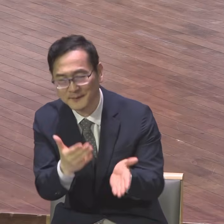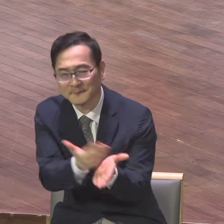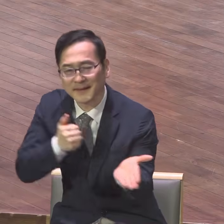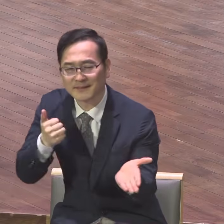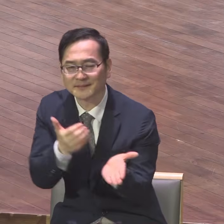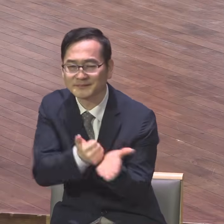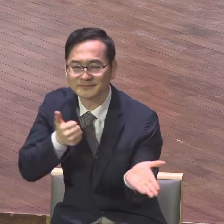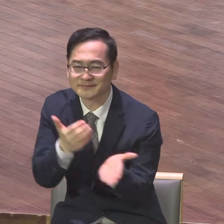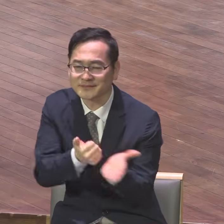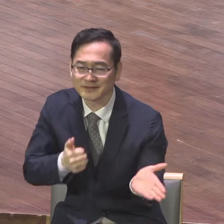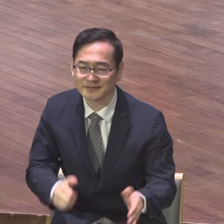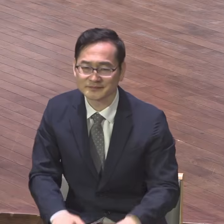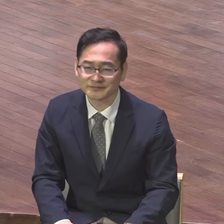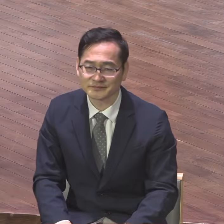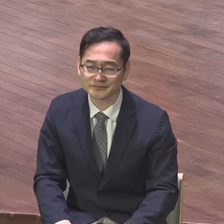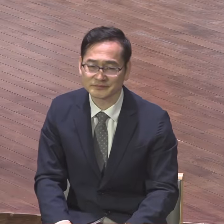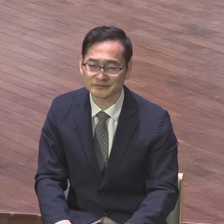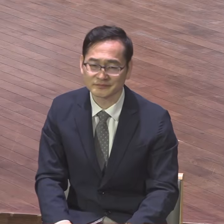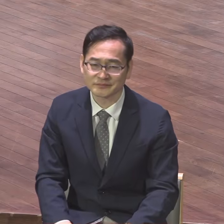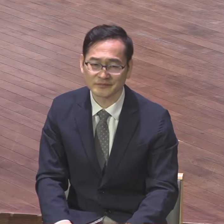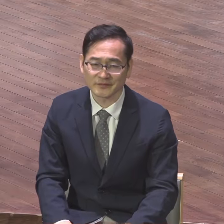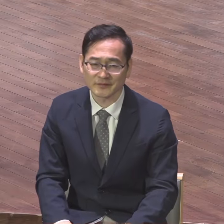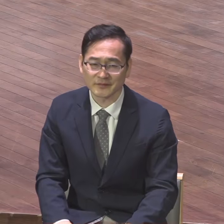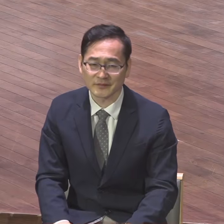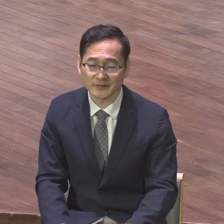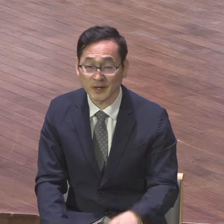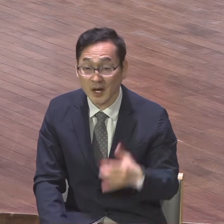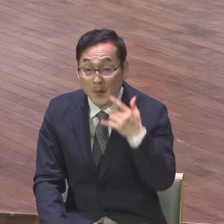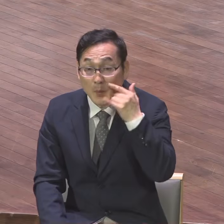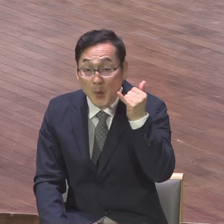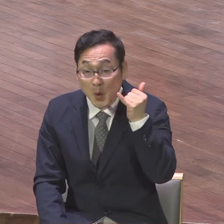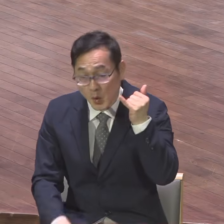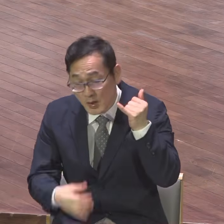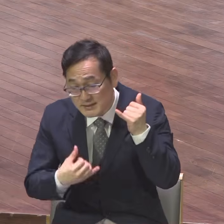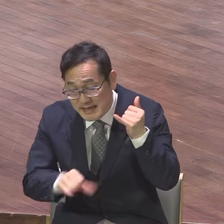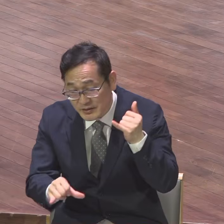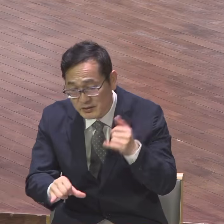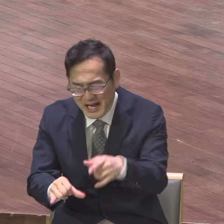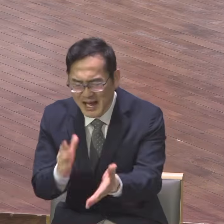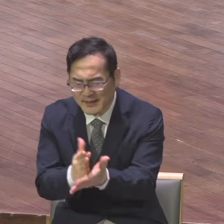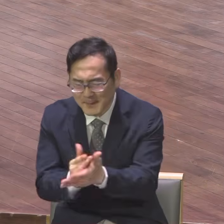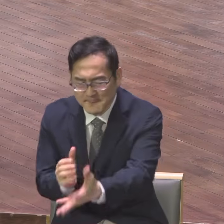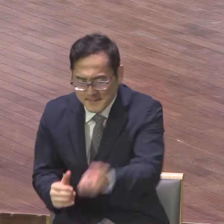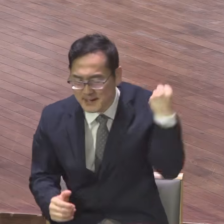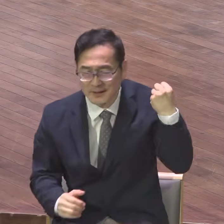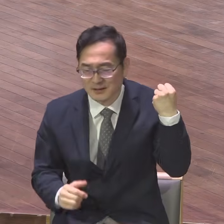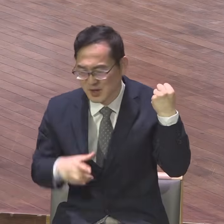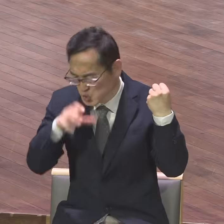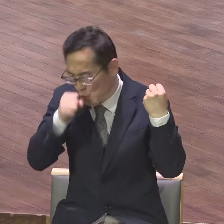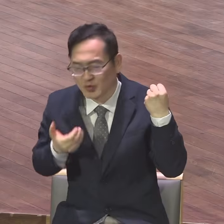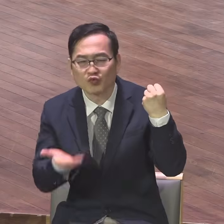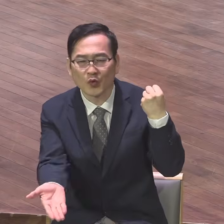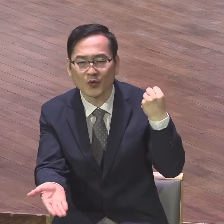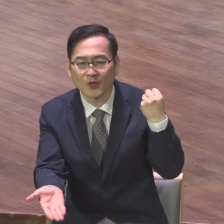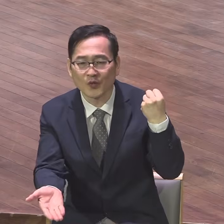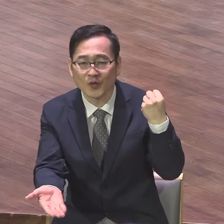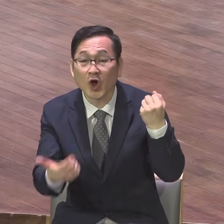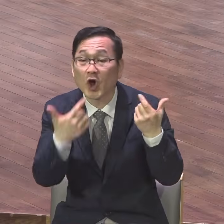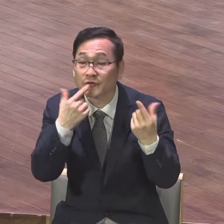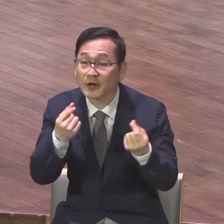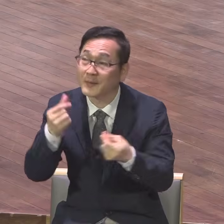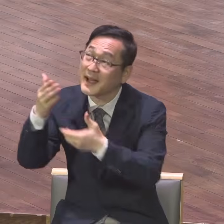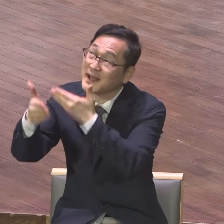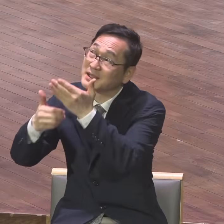좋은 걸 주려고. 어느 부모가 자식을 빼앗습니까? 있는 거 빼앗습니까? 더 좋은 걸 주려고. 하나님은 결코